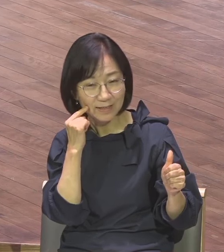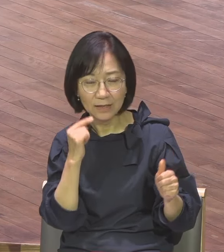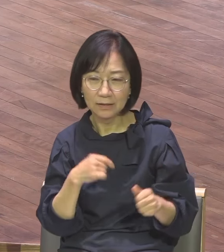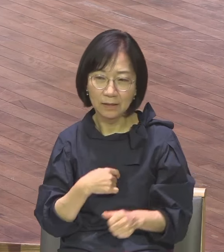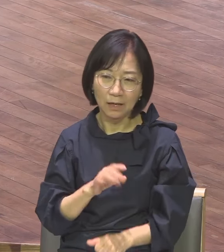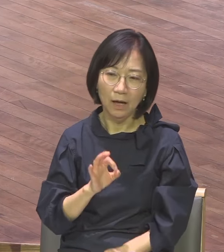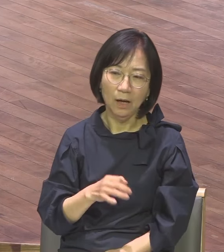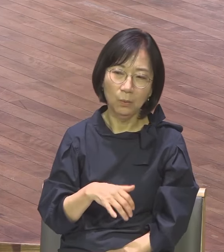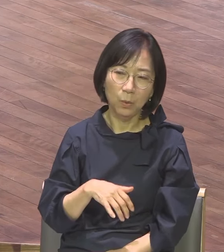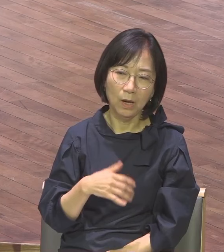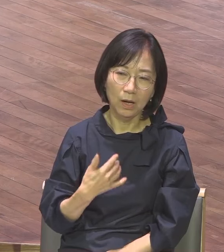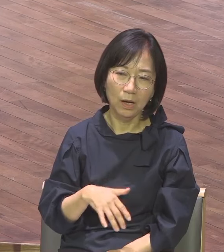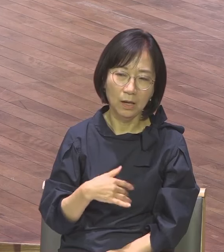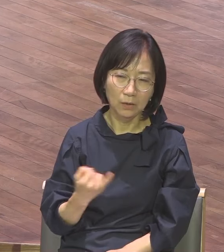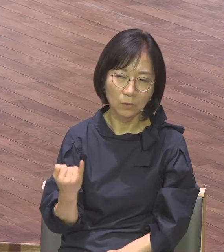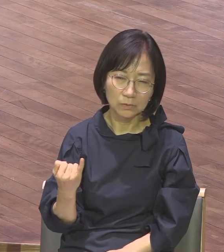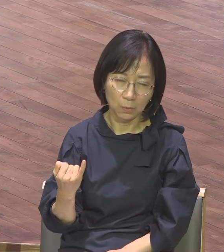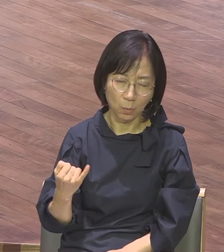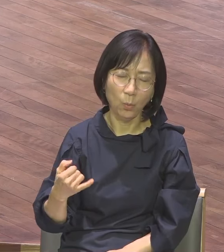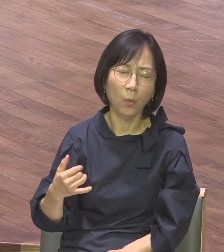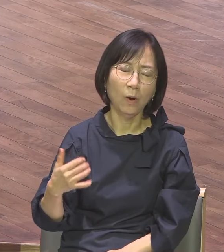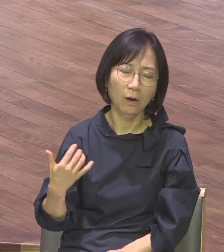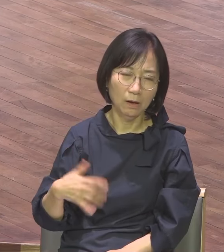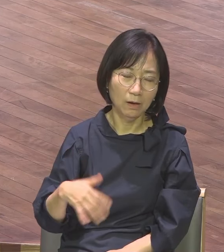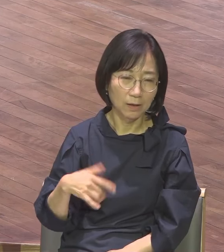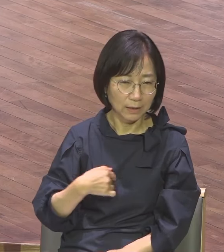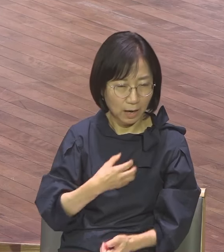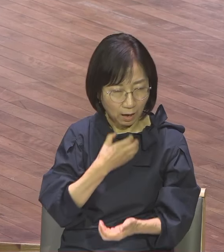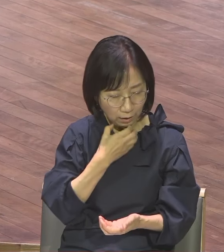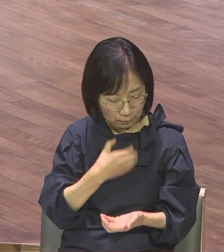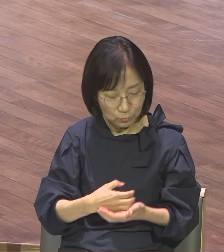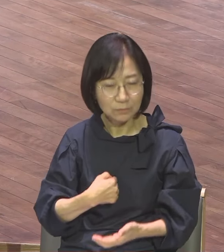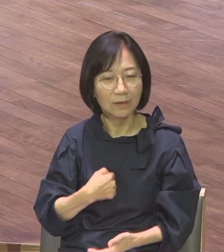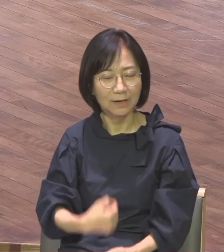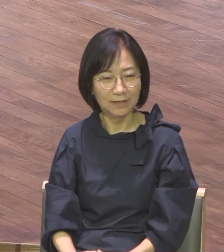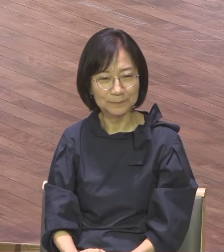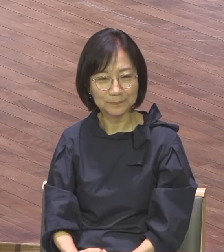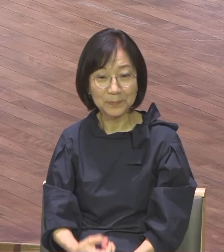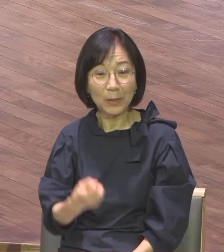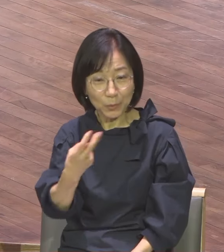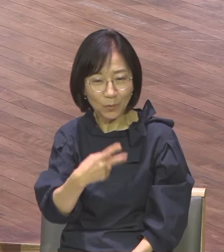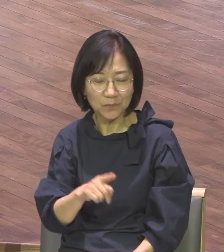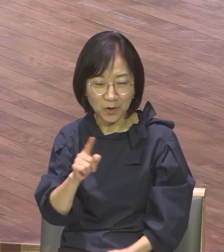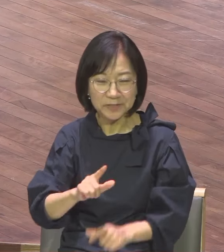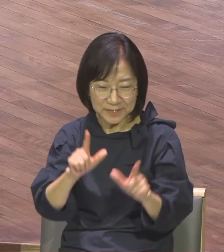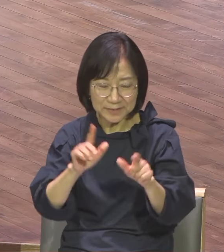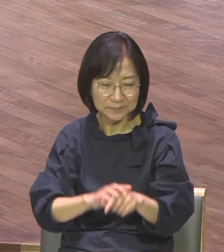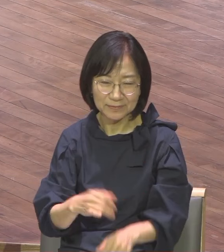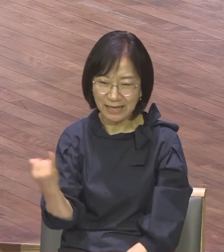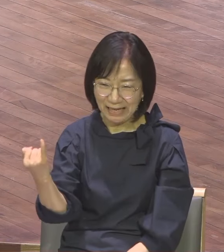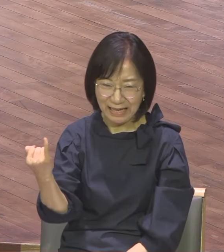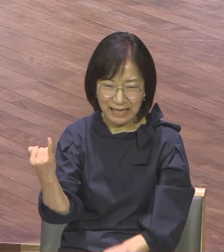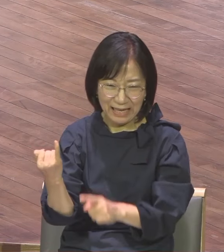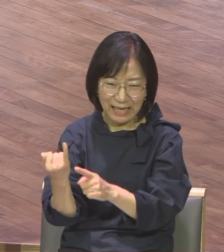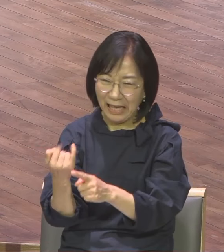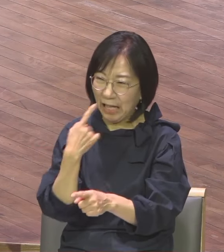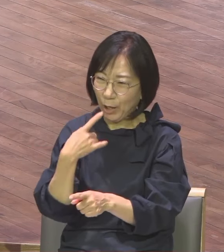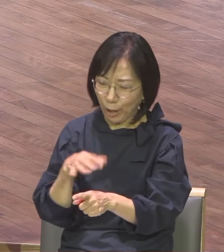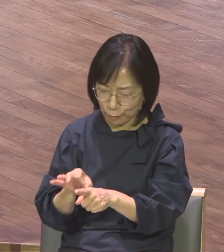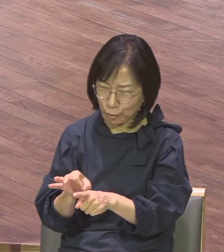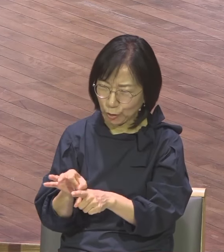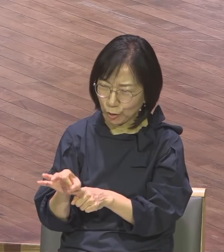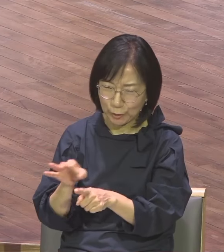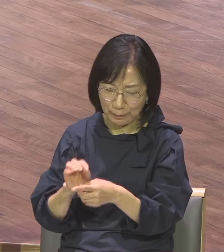이야, 여자 대단하다. 한번 보니까 그렇게 또 여자가 또 막